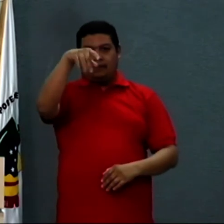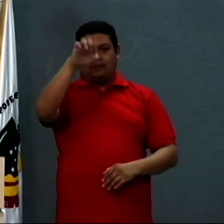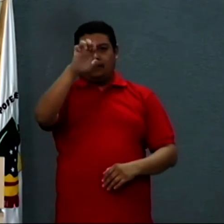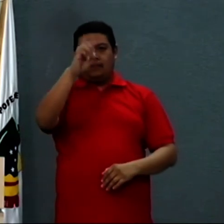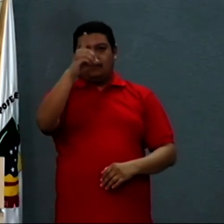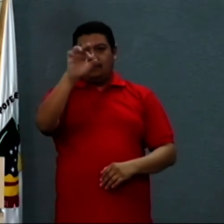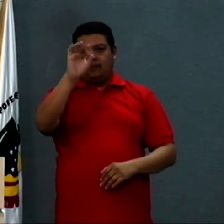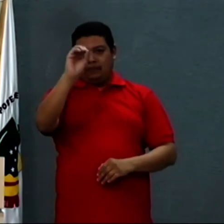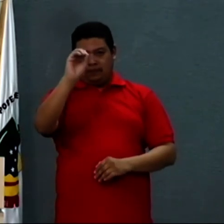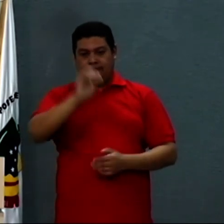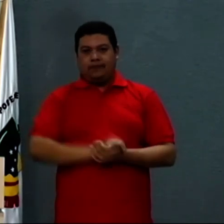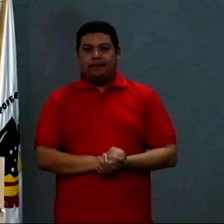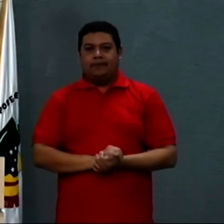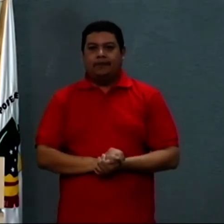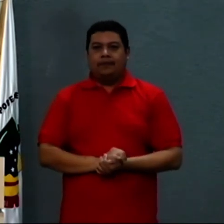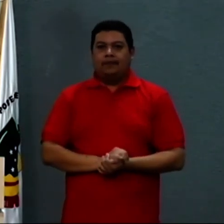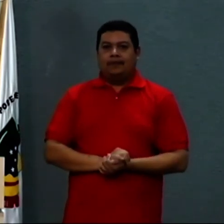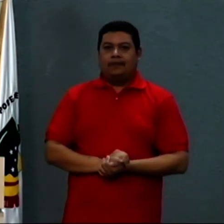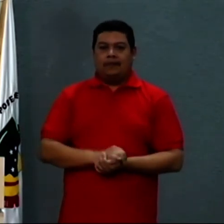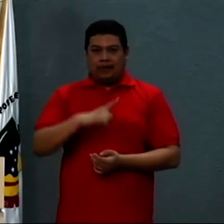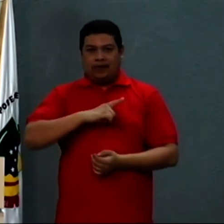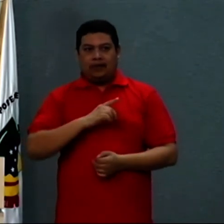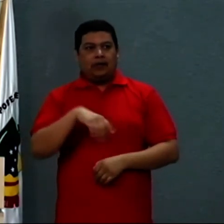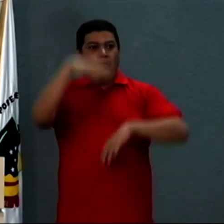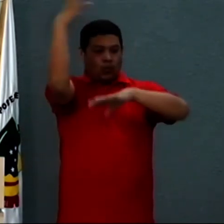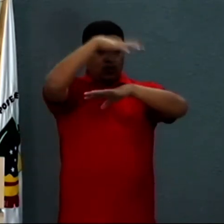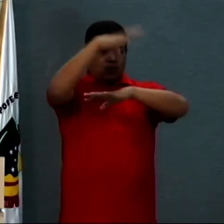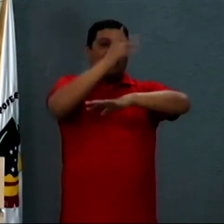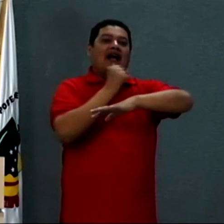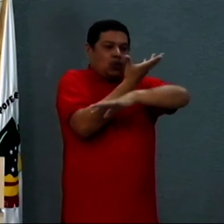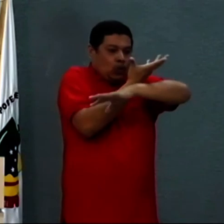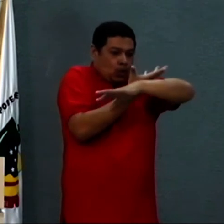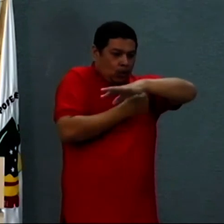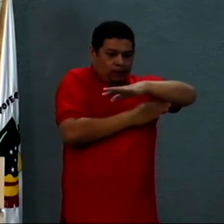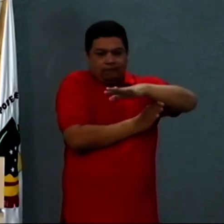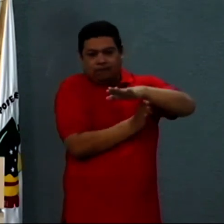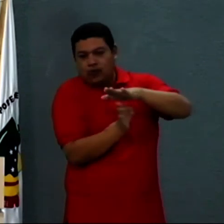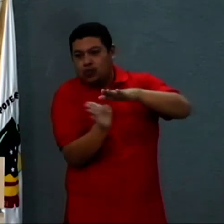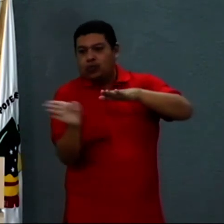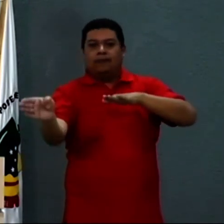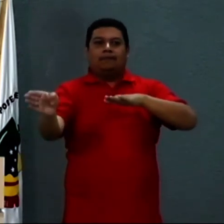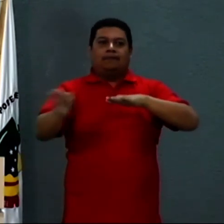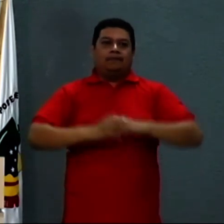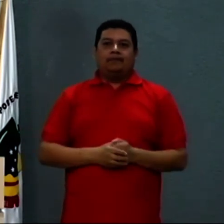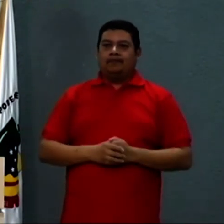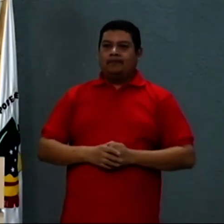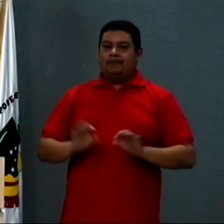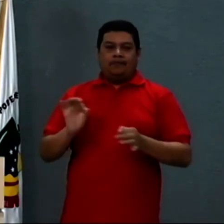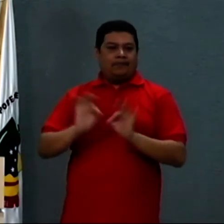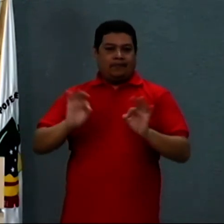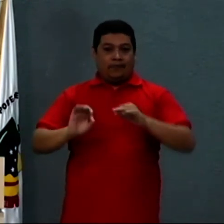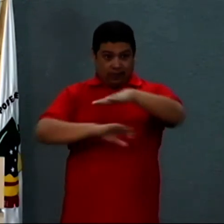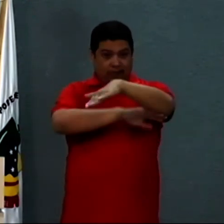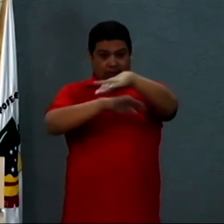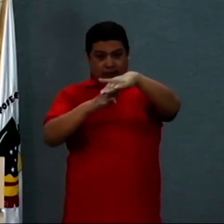porém, desde que iniciamos lá, que foi feito o asfalto novo, estamos cobrando ali na ponte da Pedro Rodrigues, que não foi feito nada. A cabeceira, a